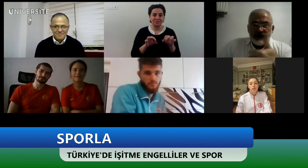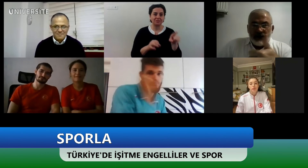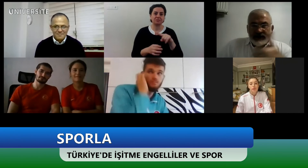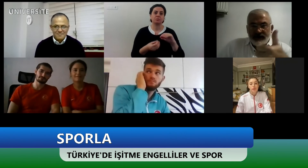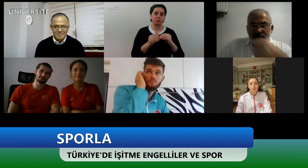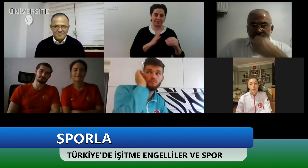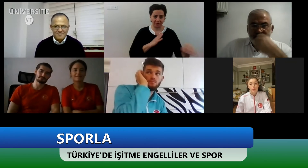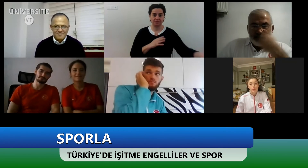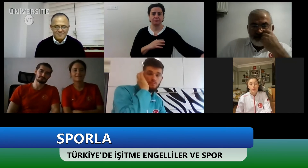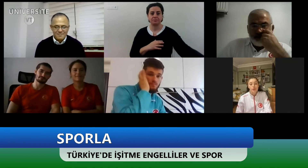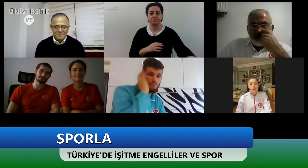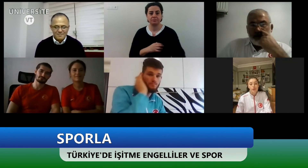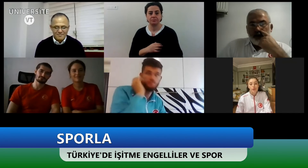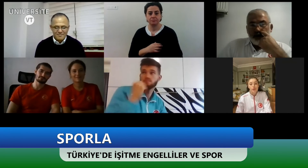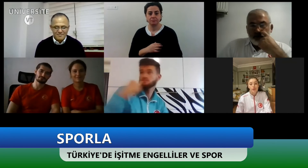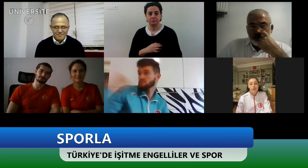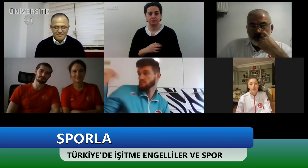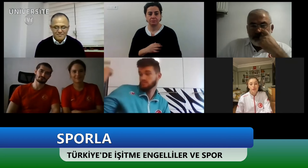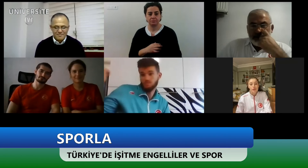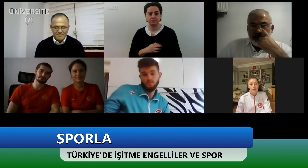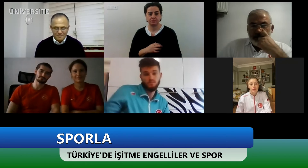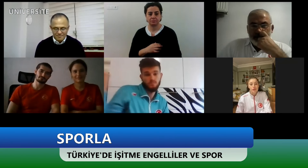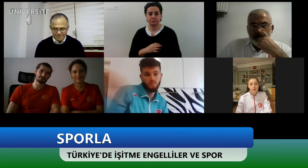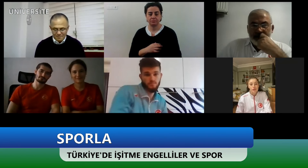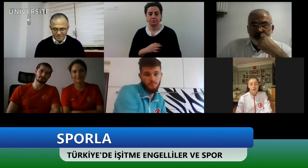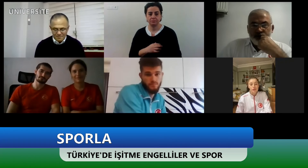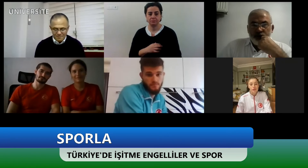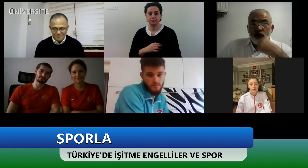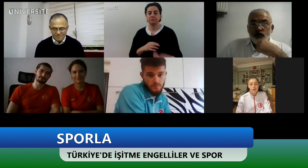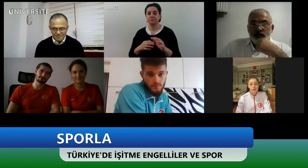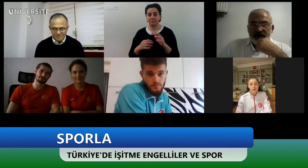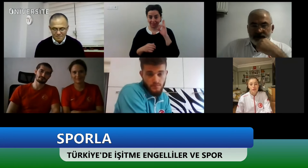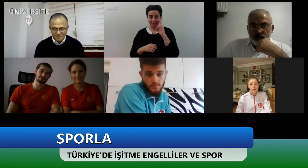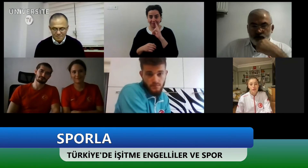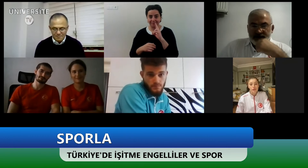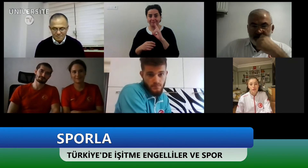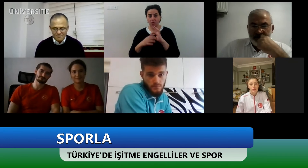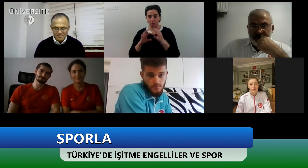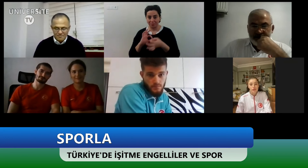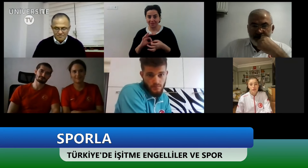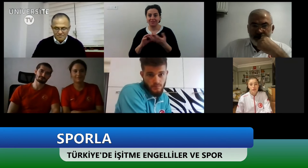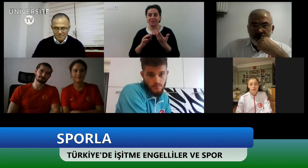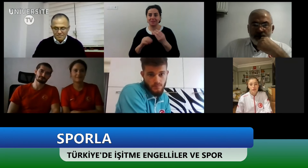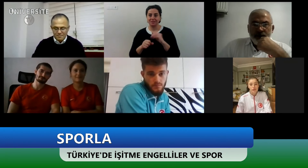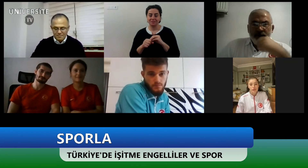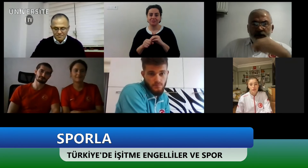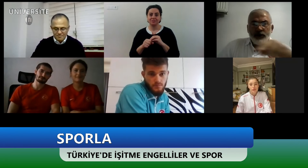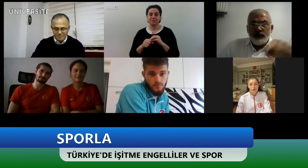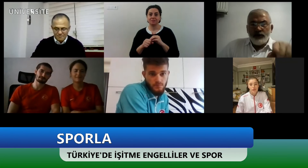yeni atamalarda Dif Olimpiyi koydurduk dedik ya antrenör ve uzman atamalarında.